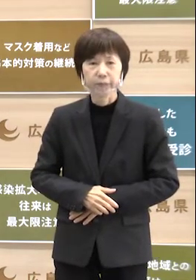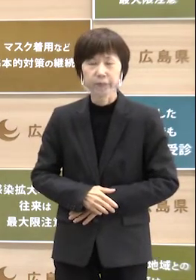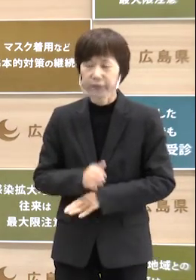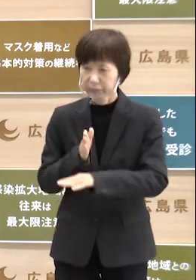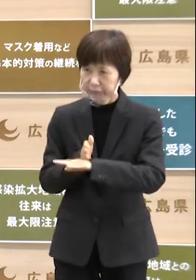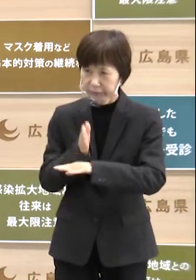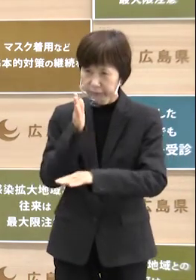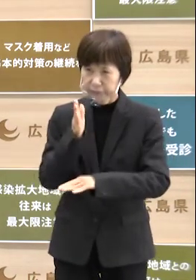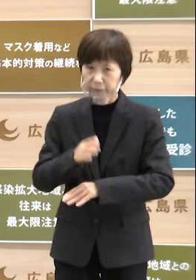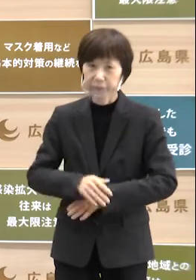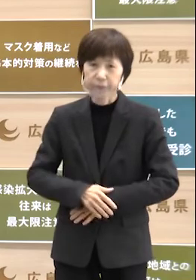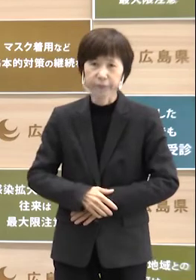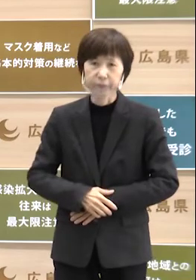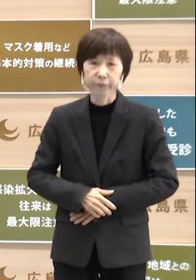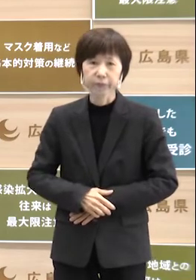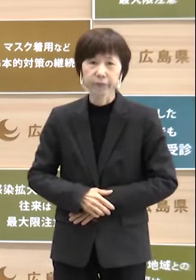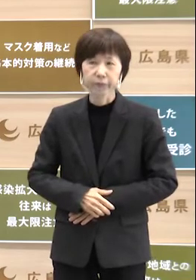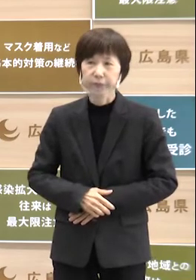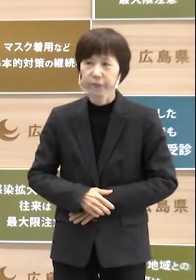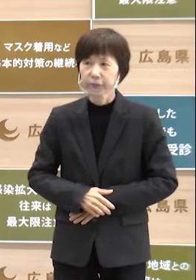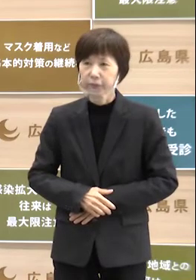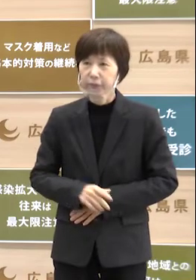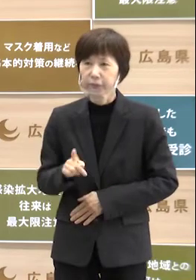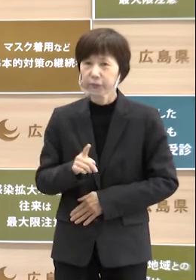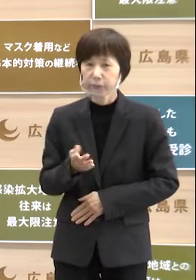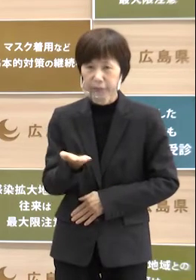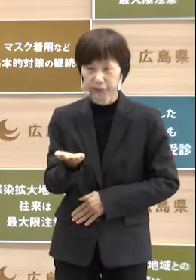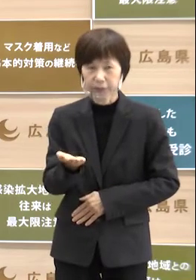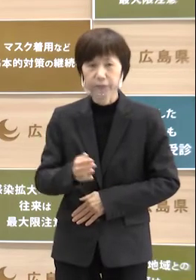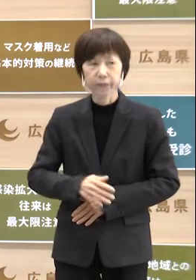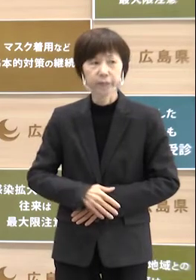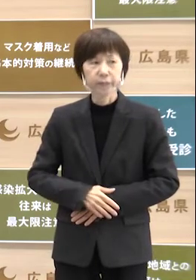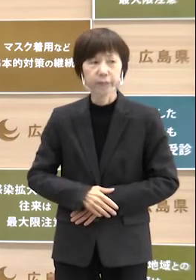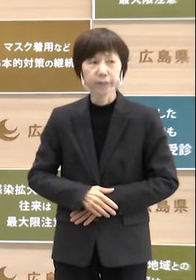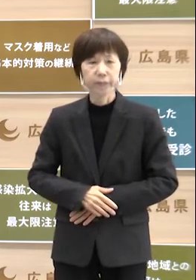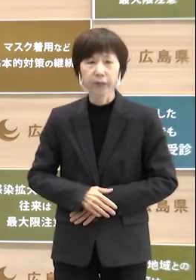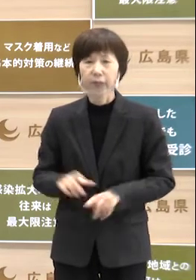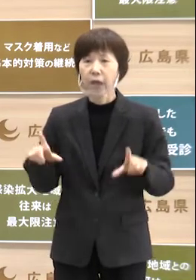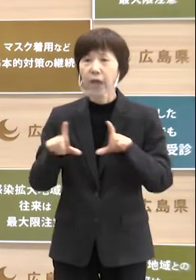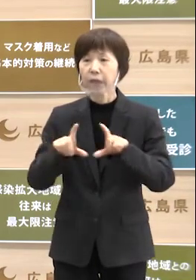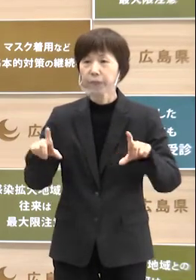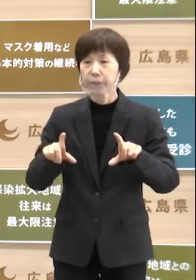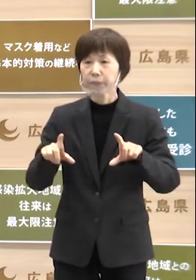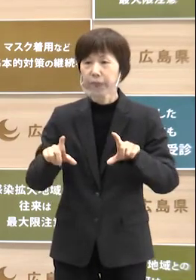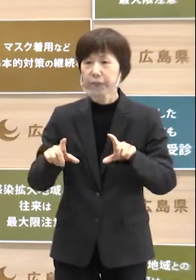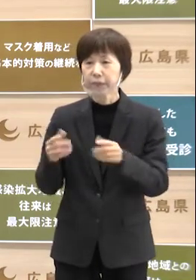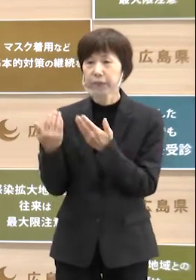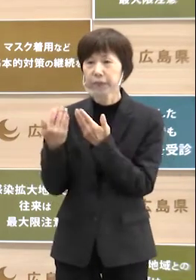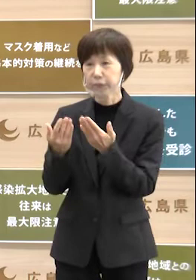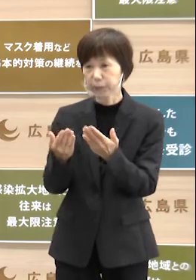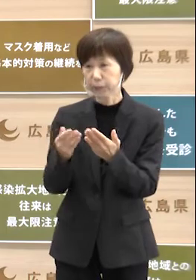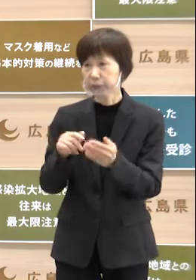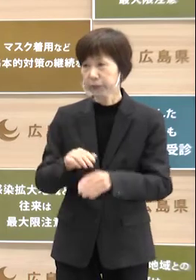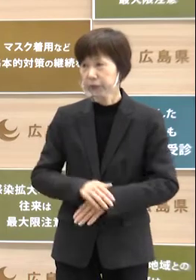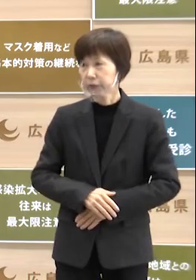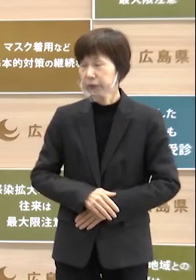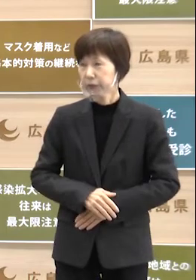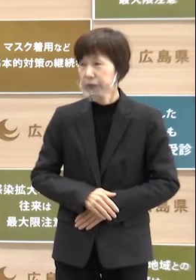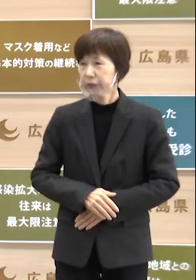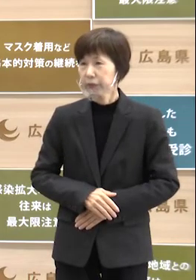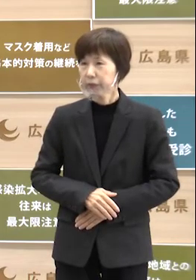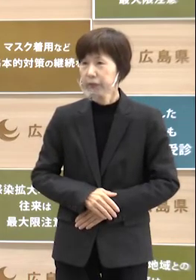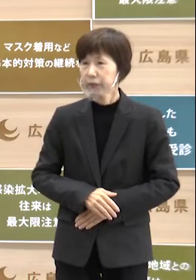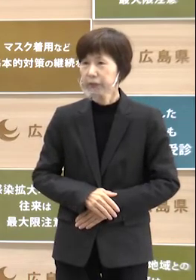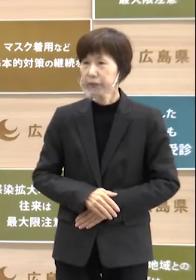ありがとうございます。よろしいでしょうか。では一般質問に移ります。他に質問がある者はお願い